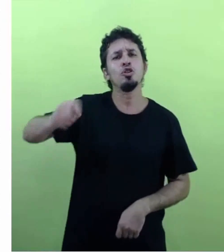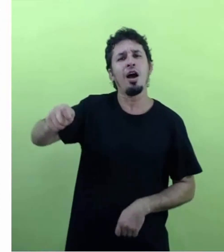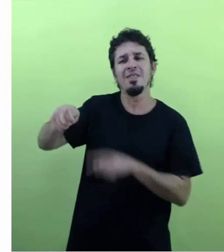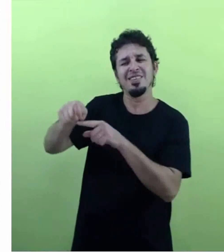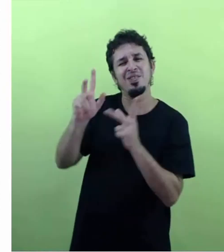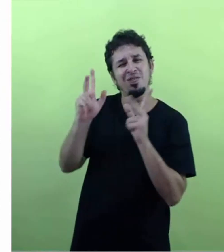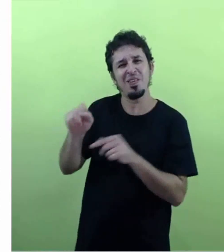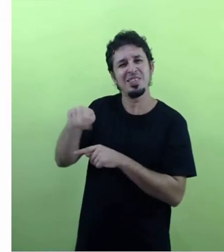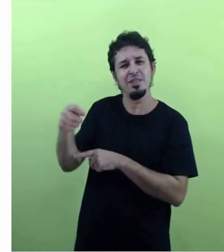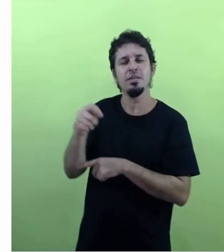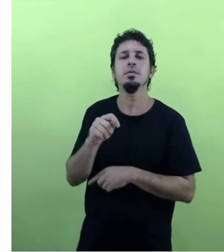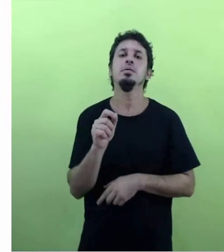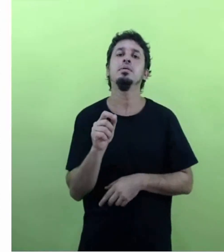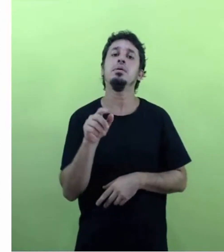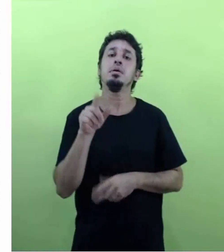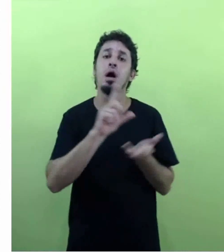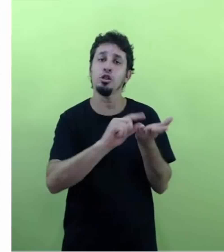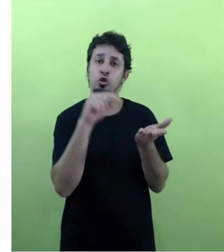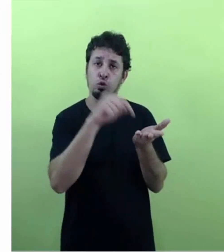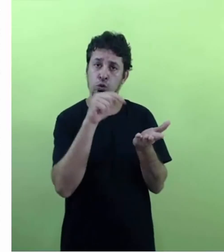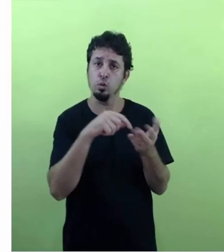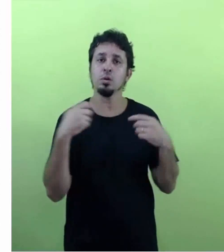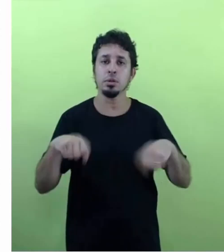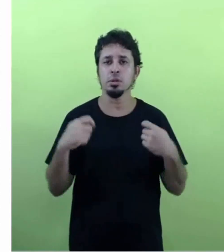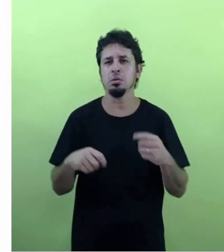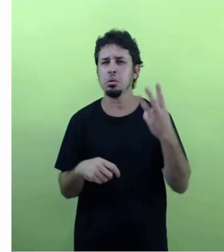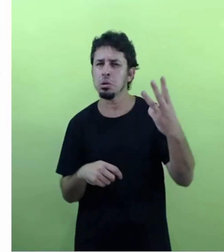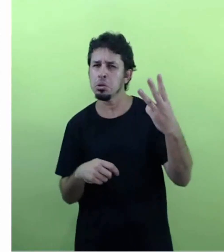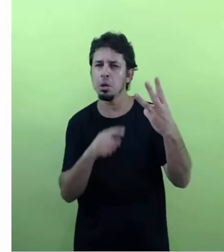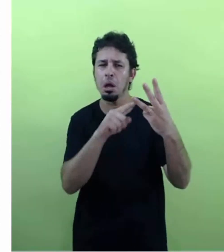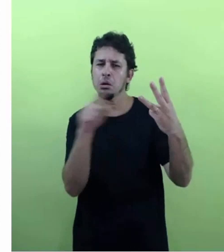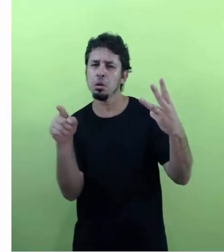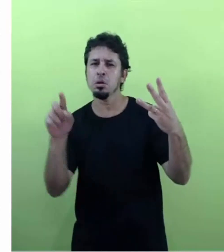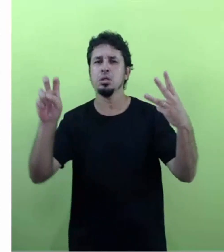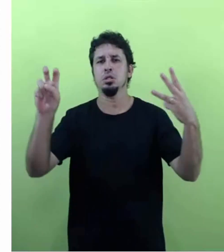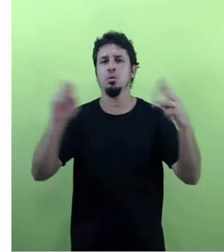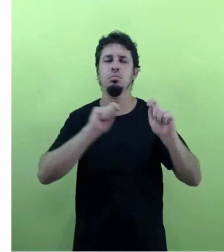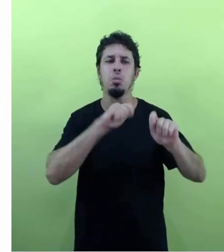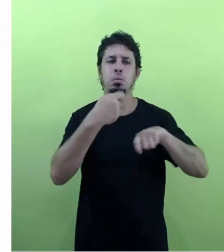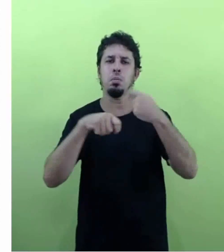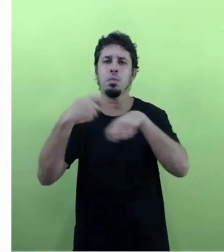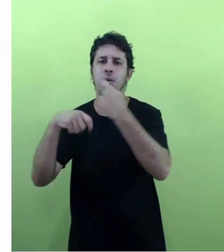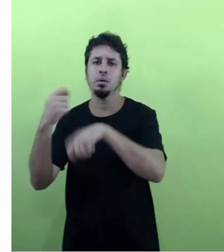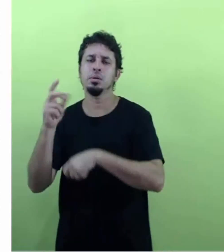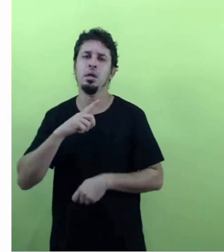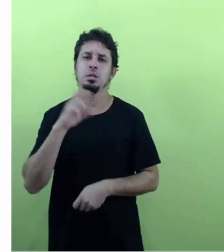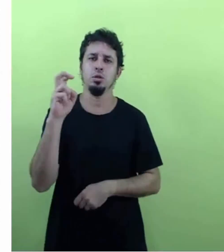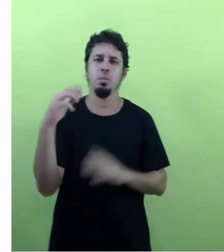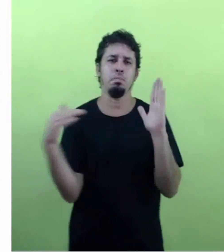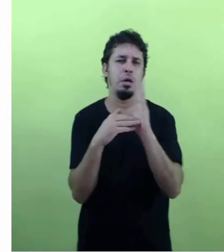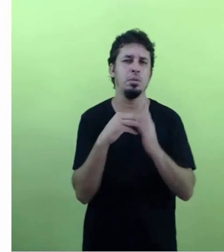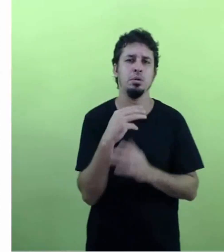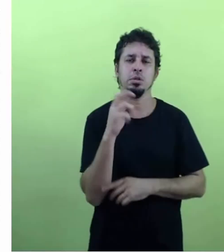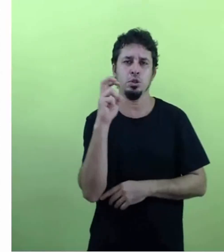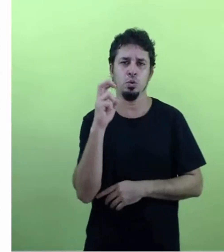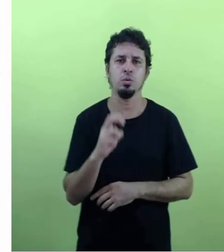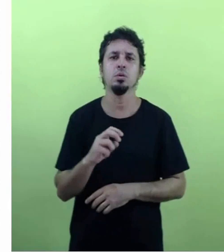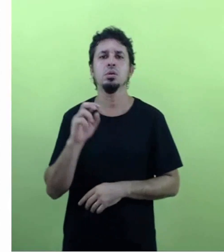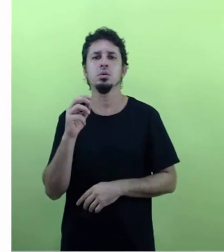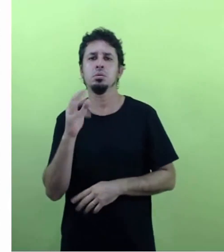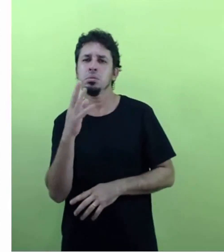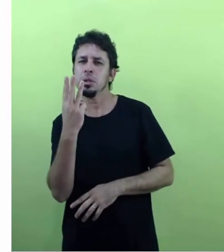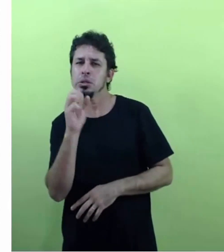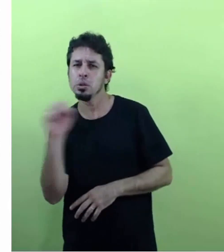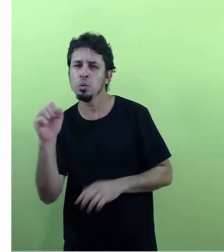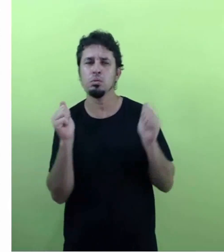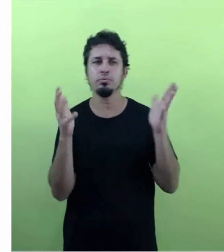artigo e devem ter entre 3 a 5 sinais sinalizados com pausa, aguardando 2 a 3 segundos